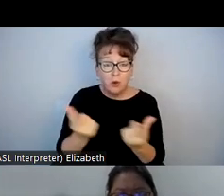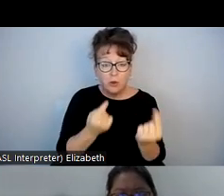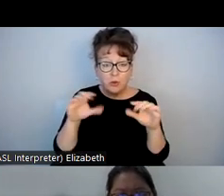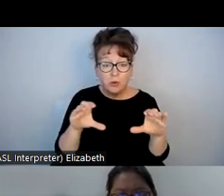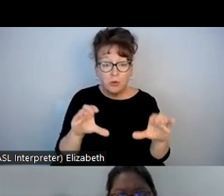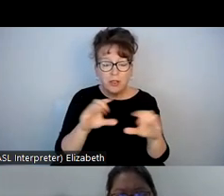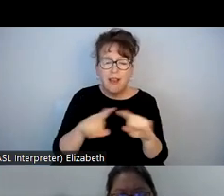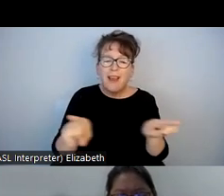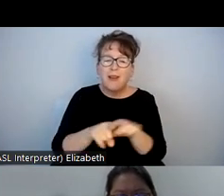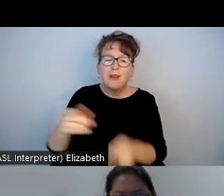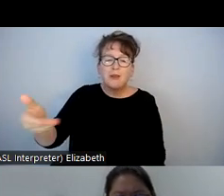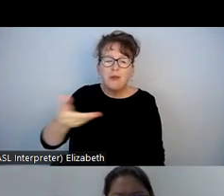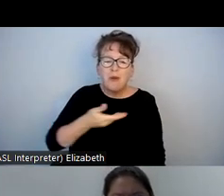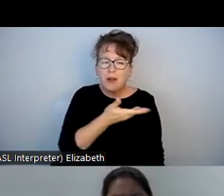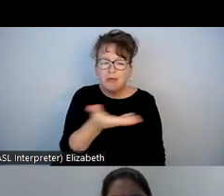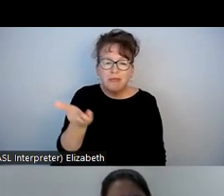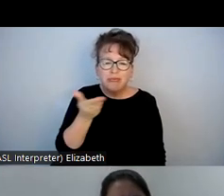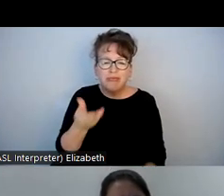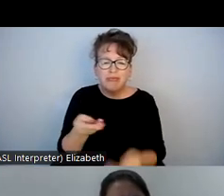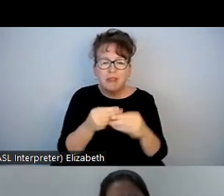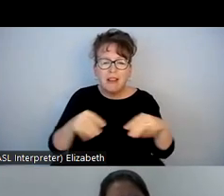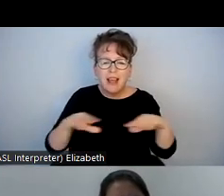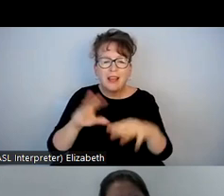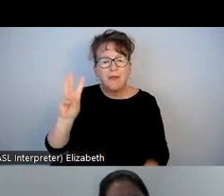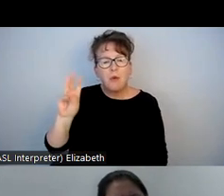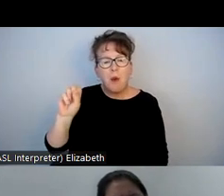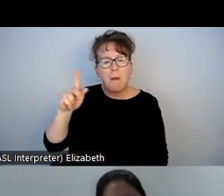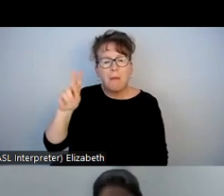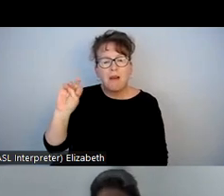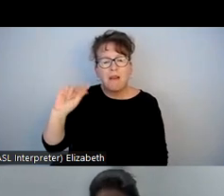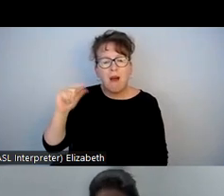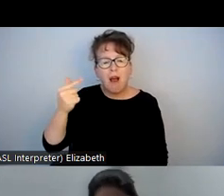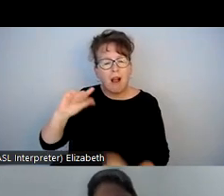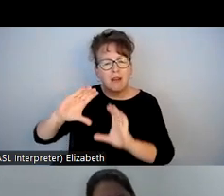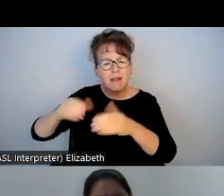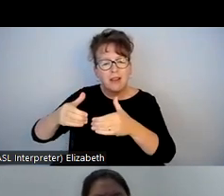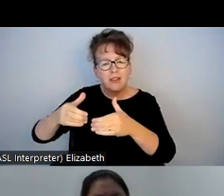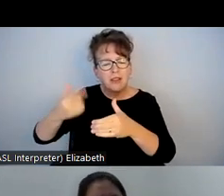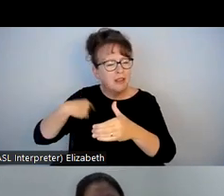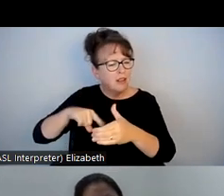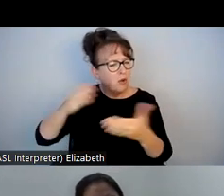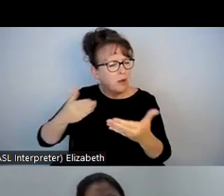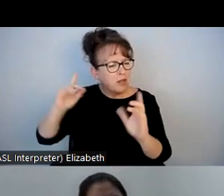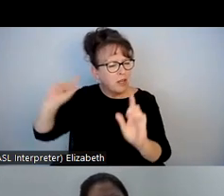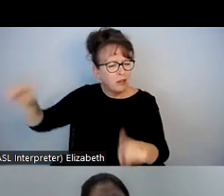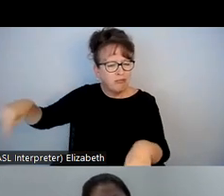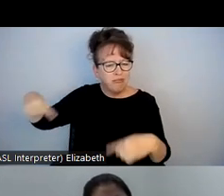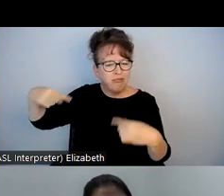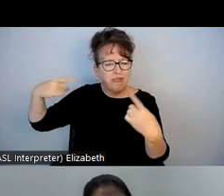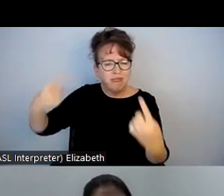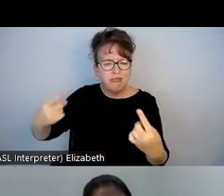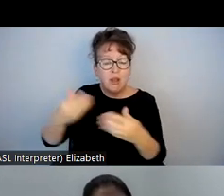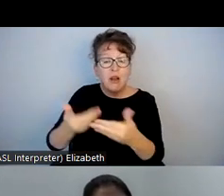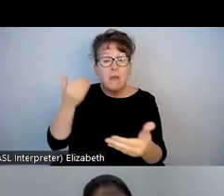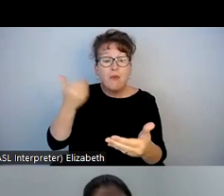y también quiero darles la bienvenida a los del mashp wen ellos la tribu ha estado